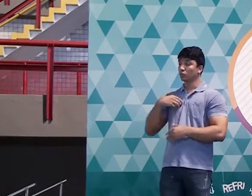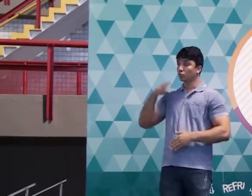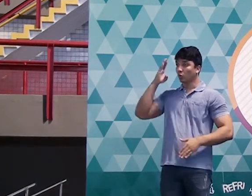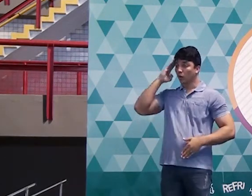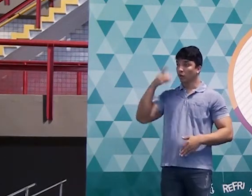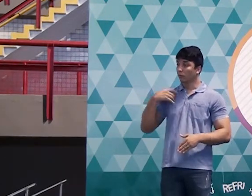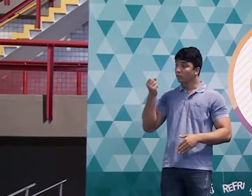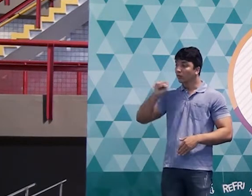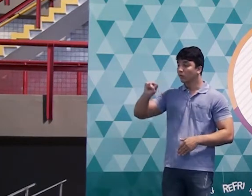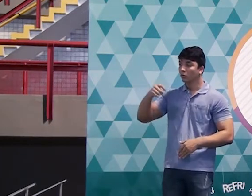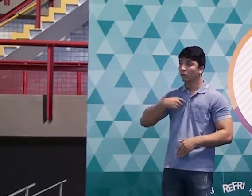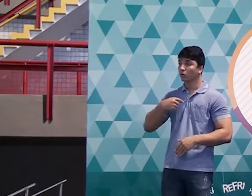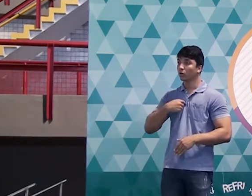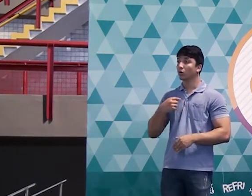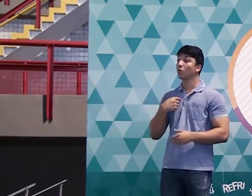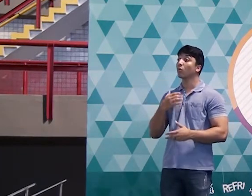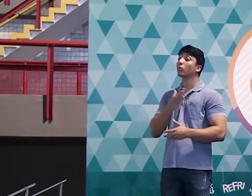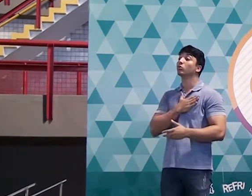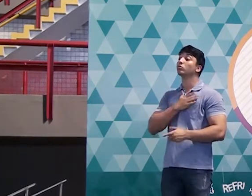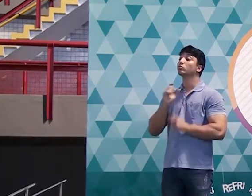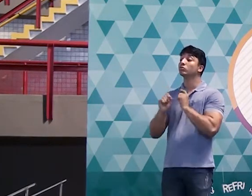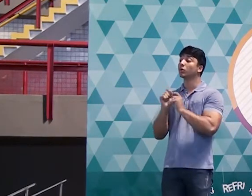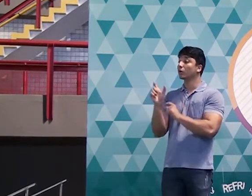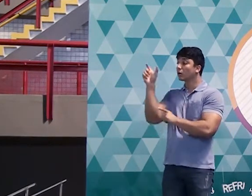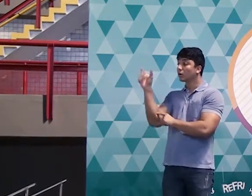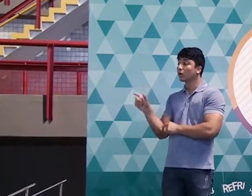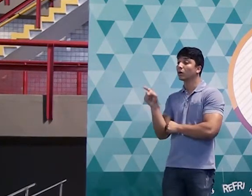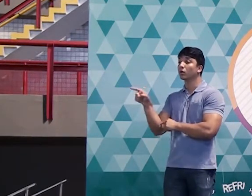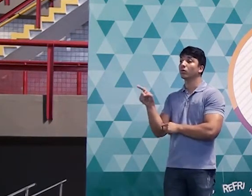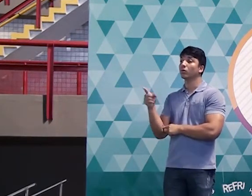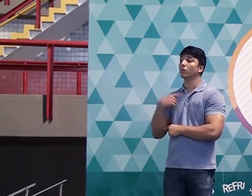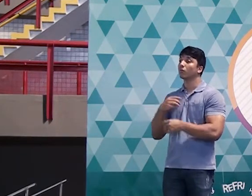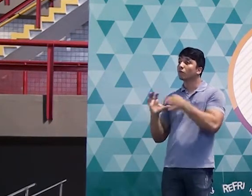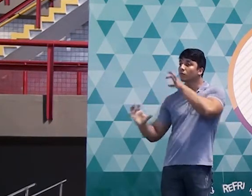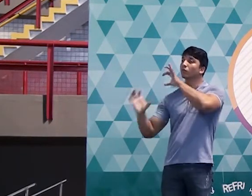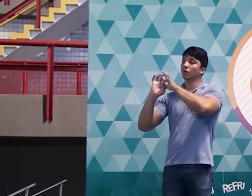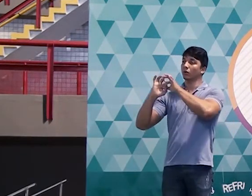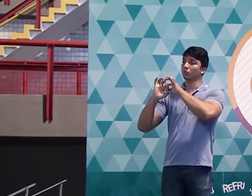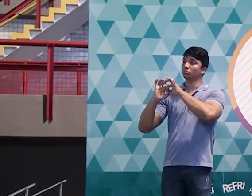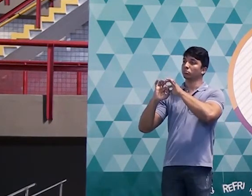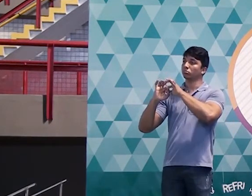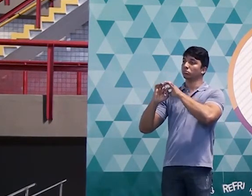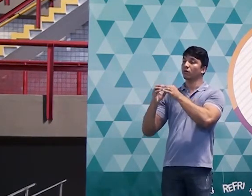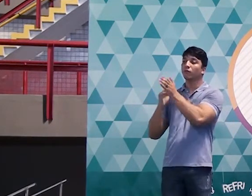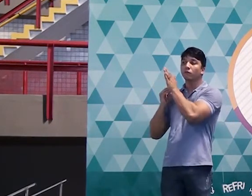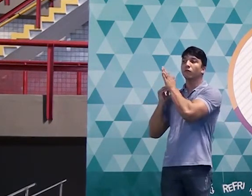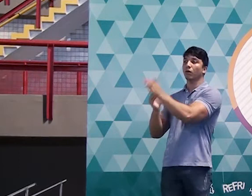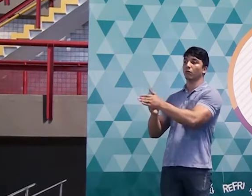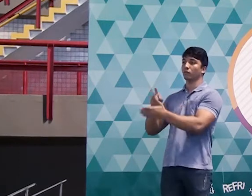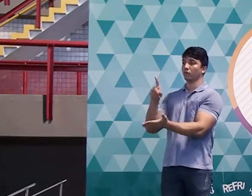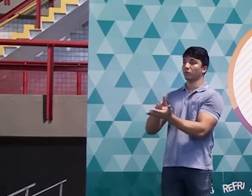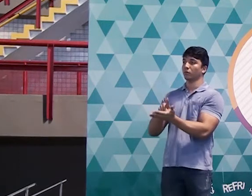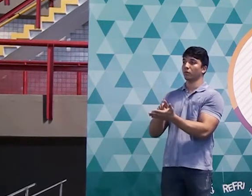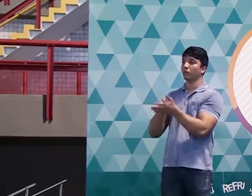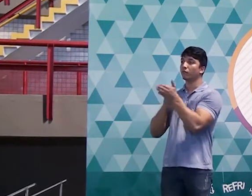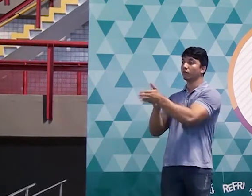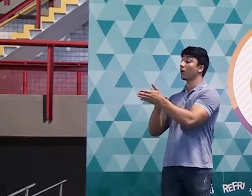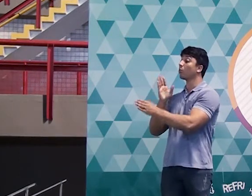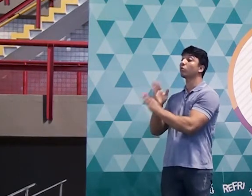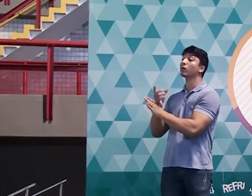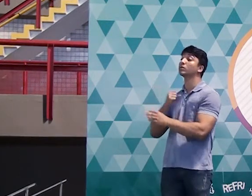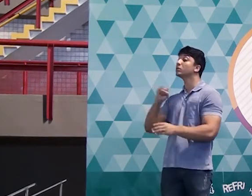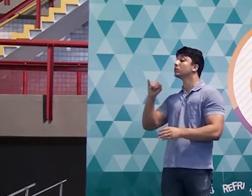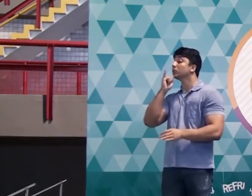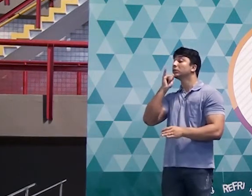me defender, eu gostaria que ele fosse fiel a mim. Você está contratando a pessoa para morrer por